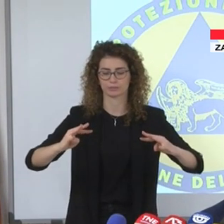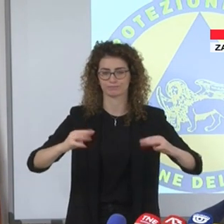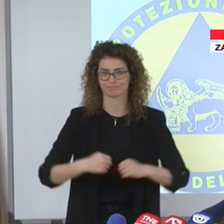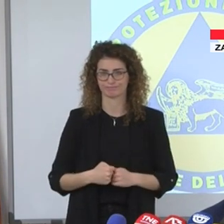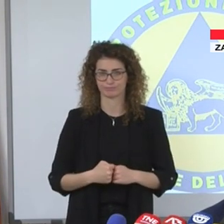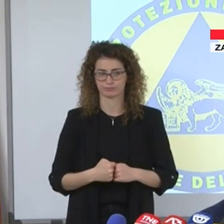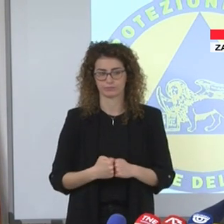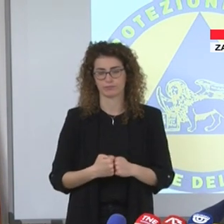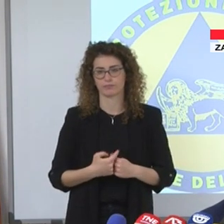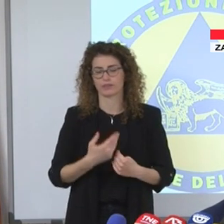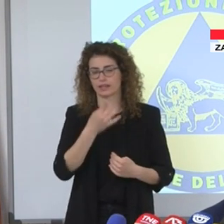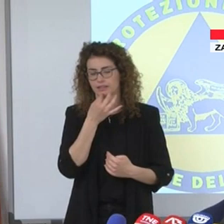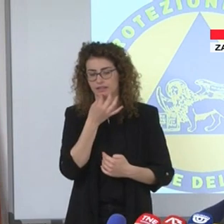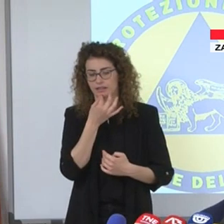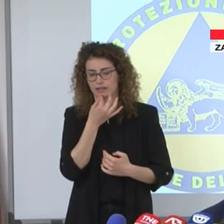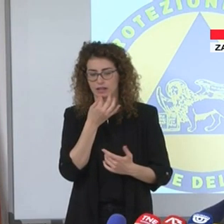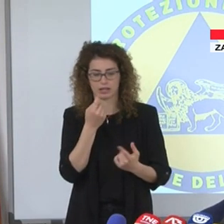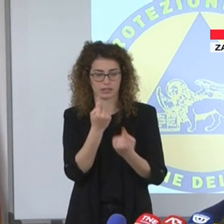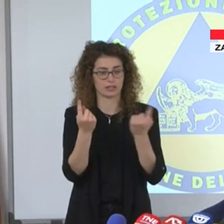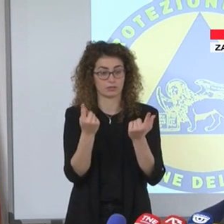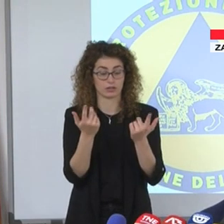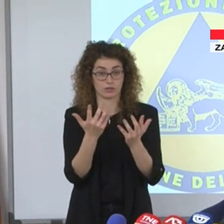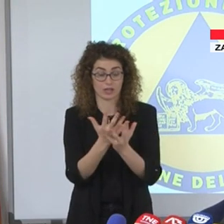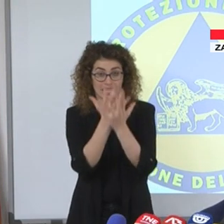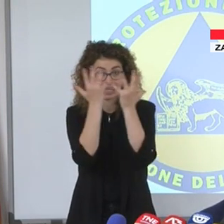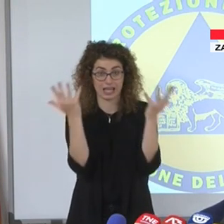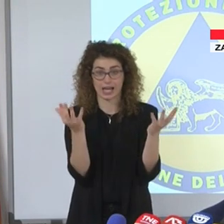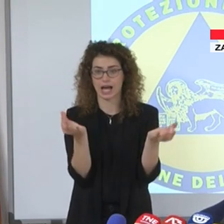Cioè nel senso che non è ben definita sta vicenda.